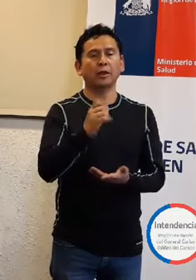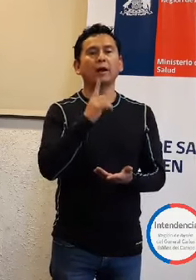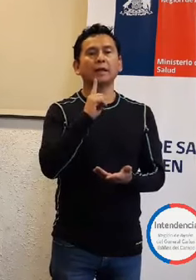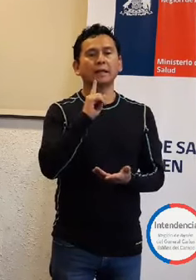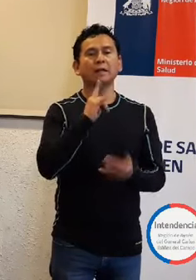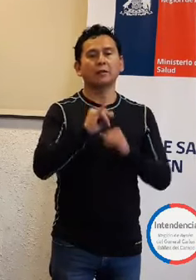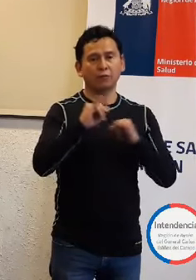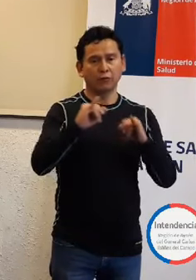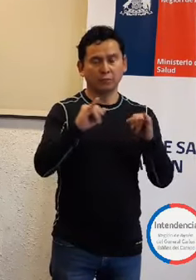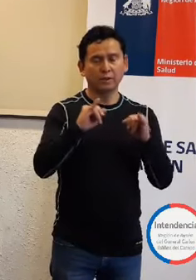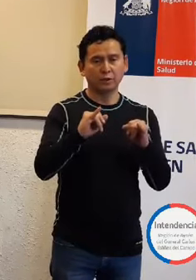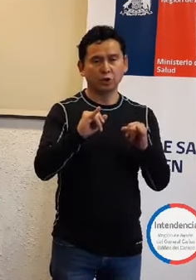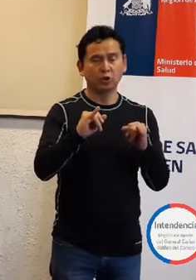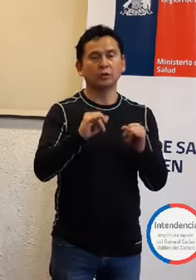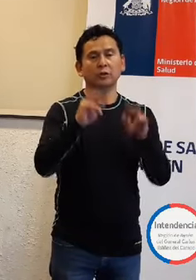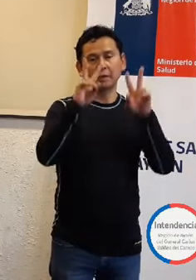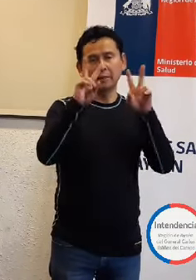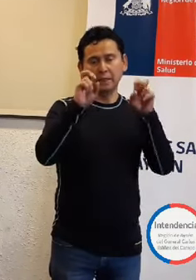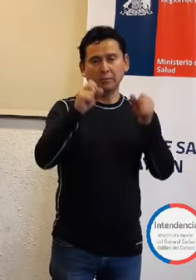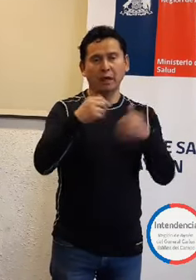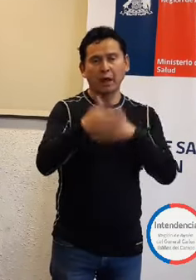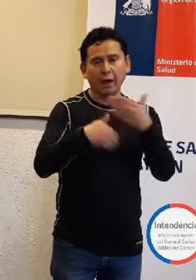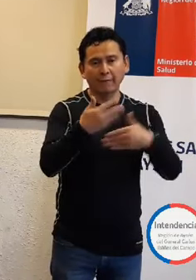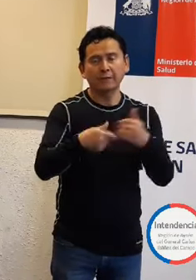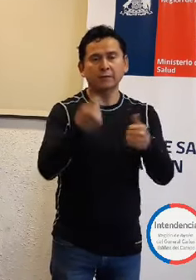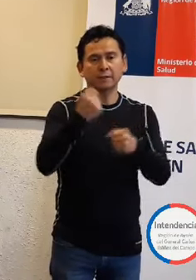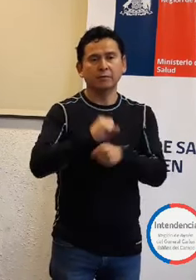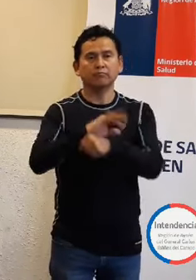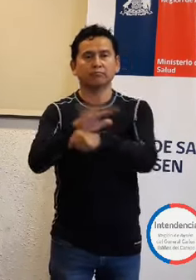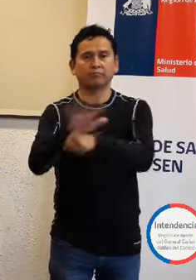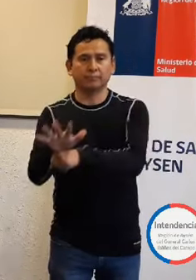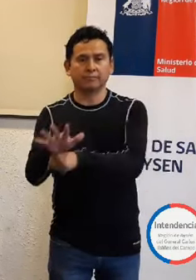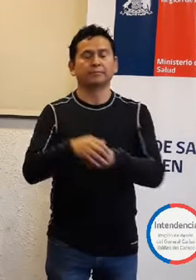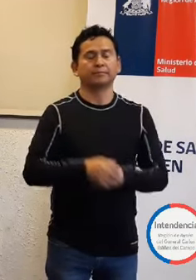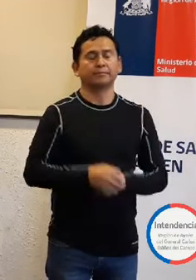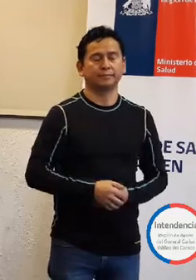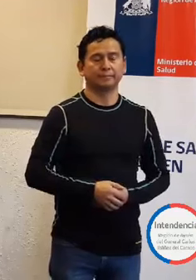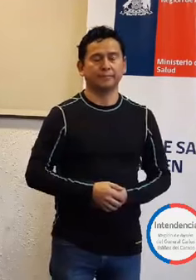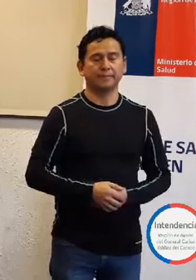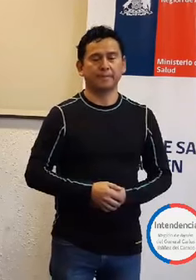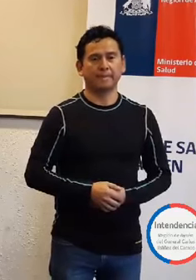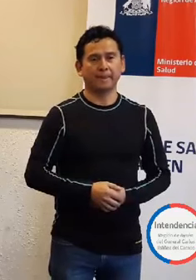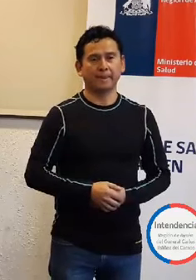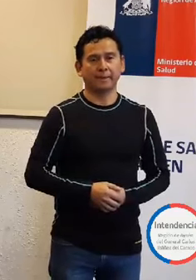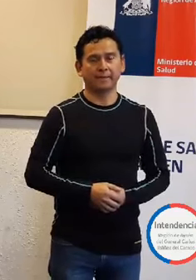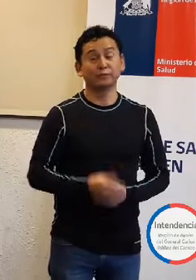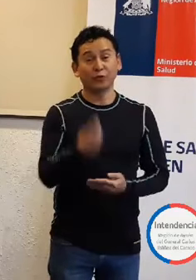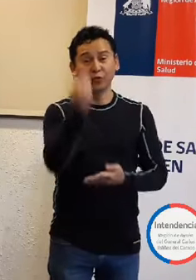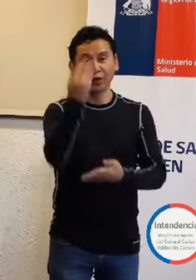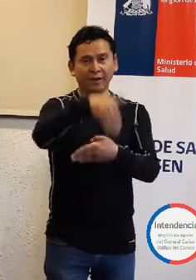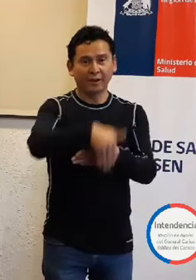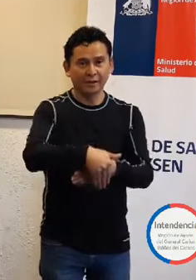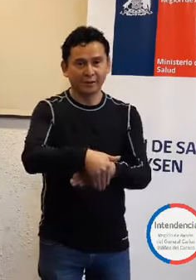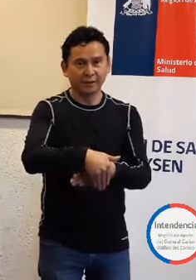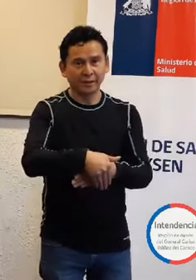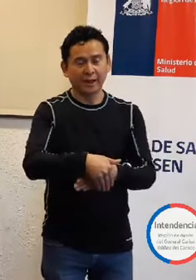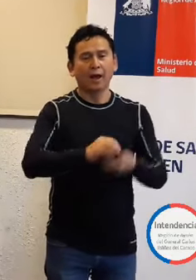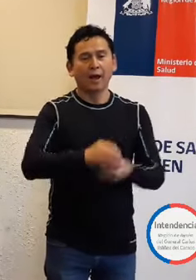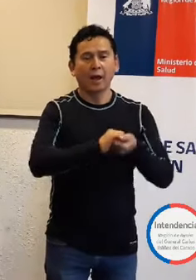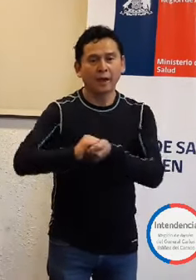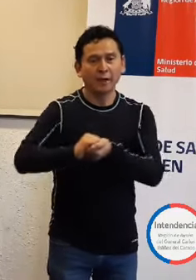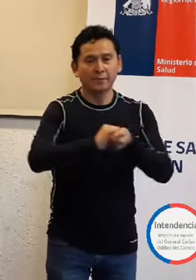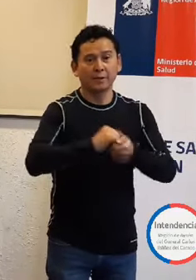entregará un reporte actualizado de los avances de la pandemia por COVID-19 en nuestra región. Muy buenas tardes, amigas y